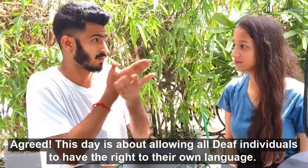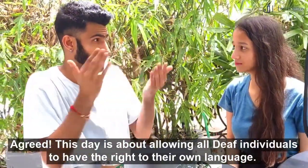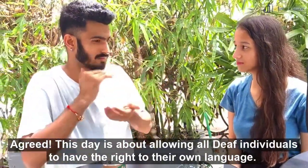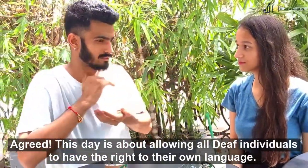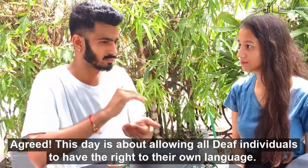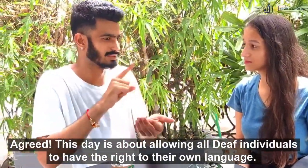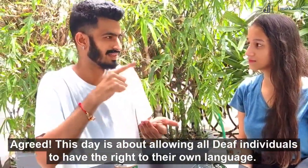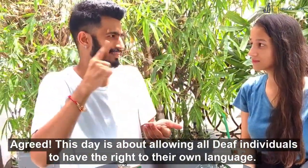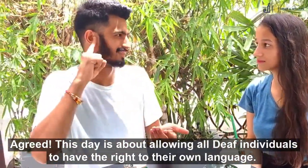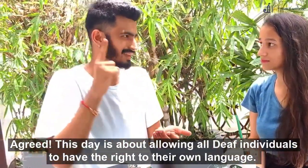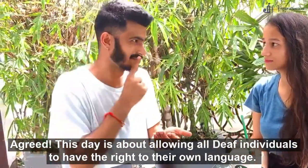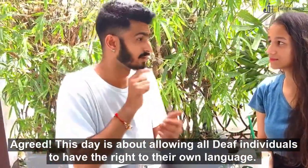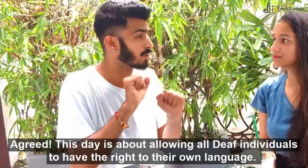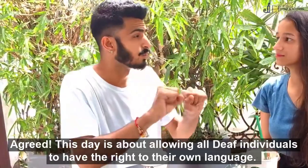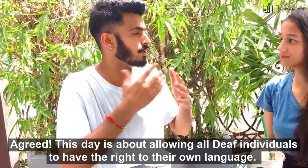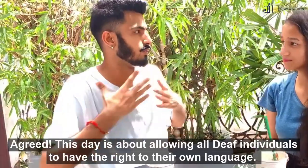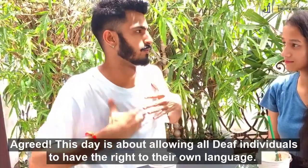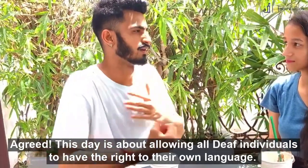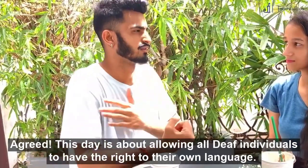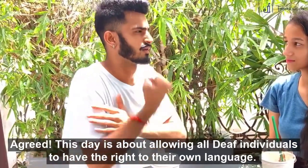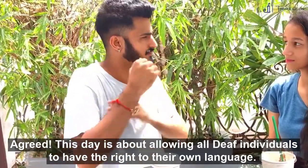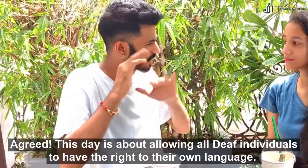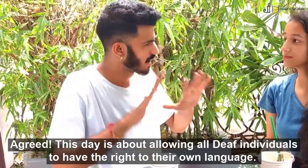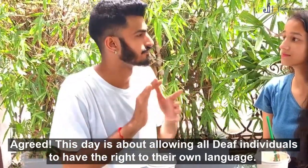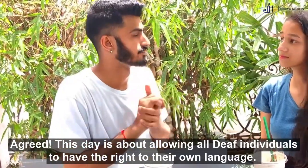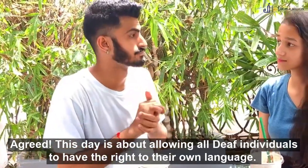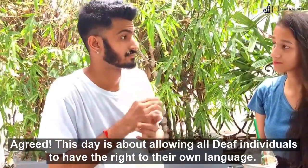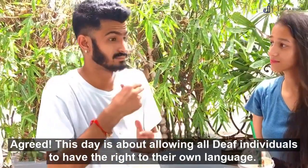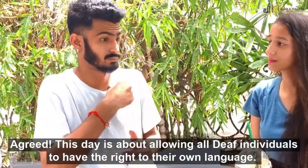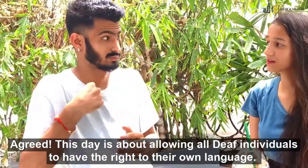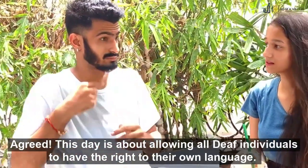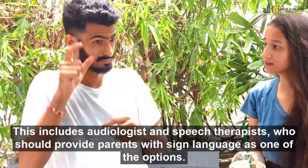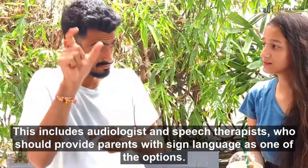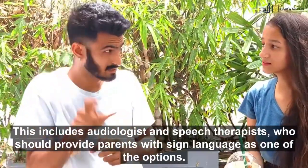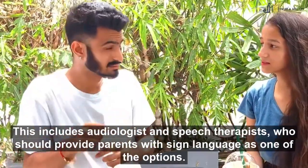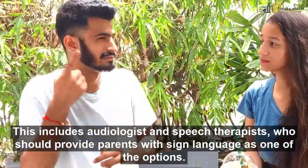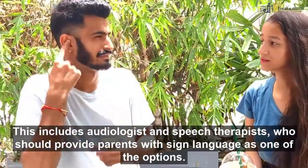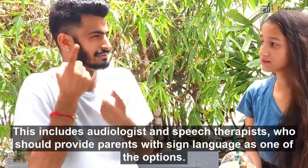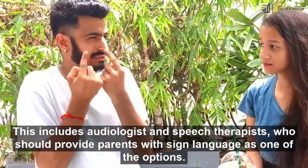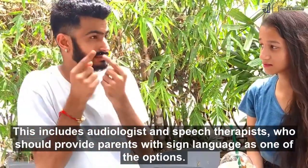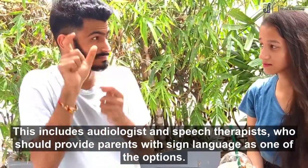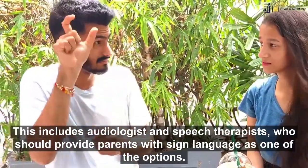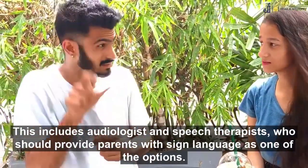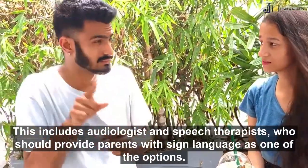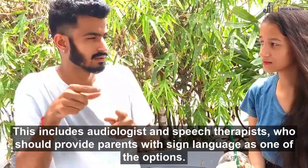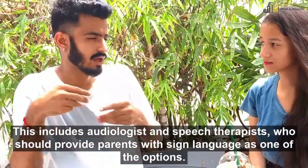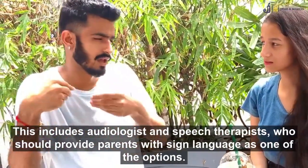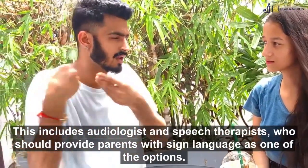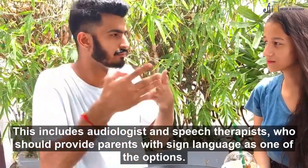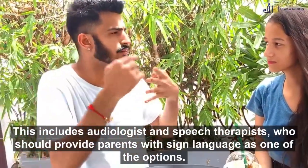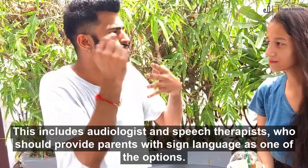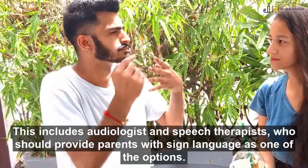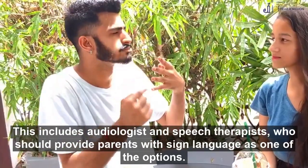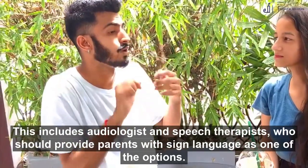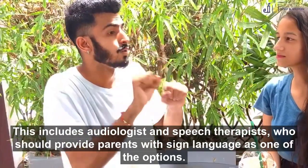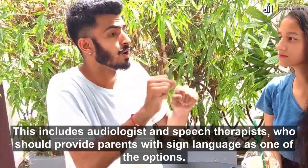दी जाए और उन्हें सुगमेता प्राप्त हो, हाँ, यह है बधिर लोगों का एक मानमे अधिकार है, जैसे कि ओडिलोजिस्ट, स्पीश